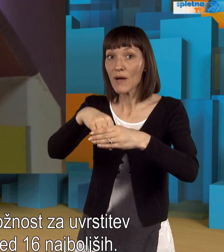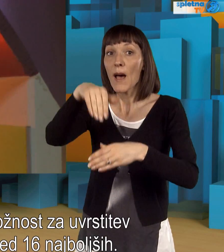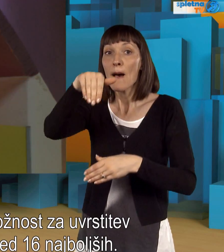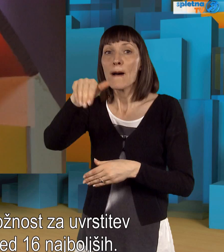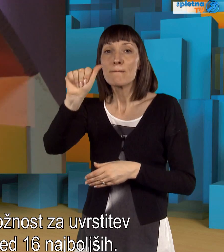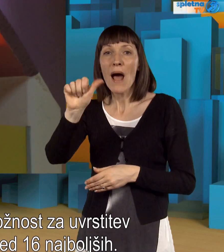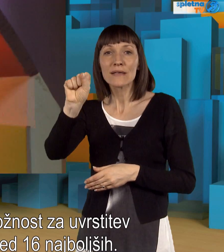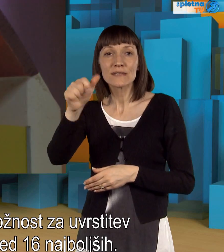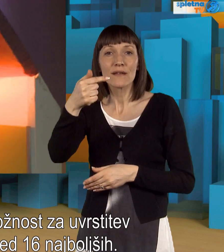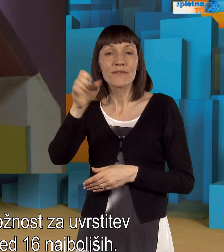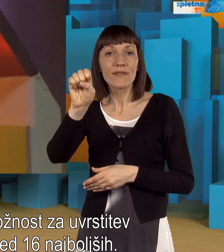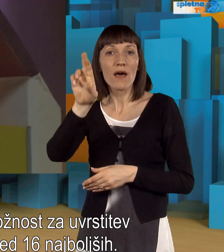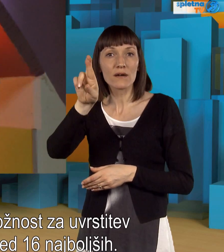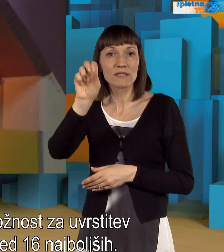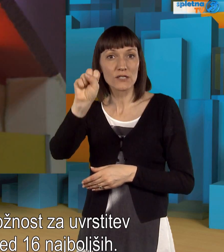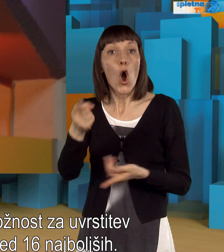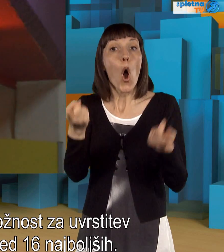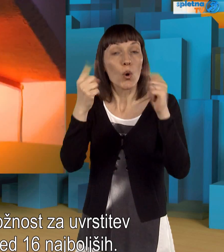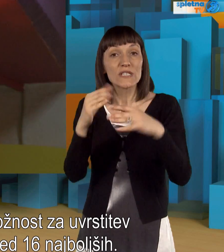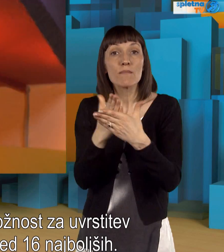med 16 najboljših.